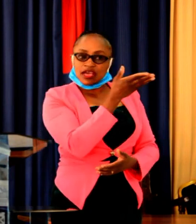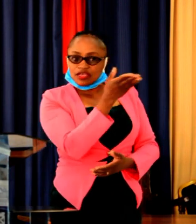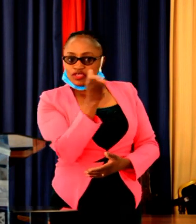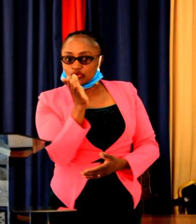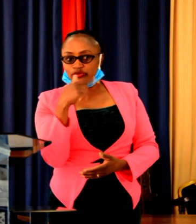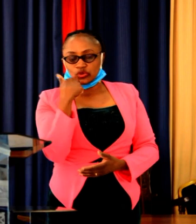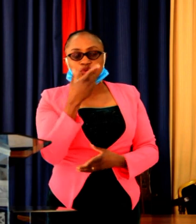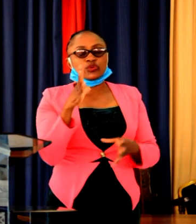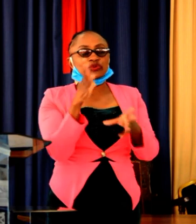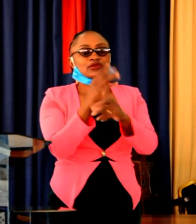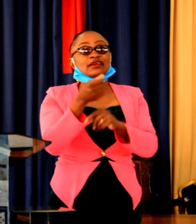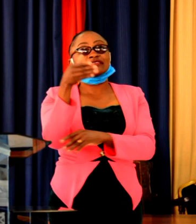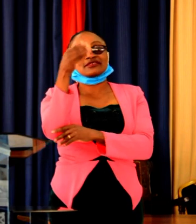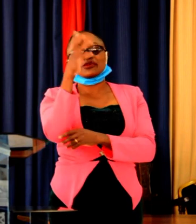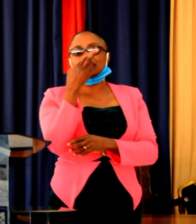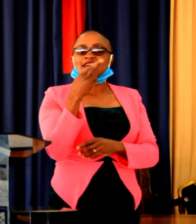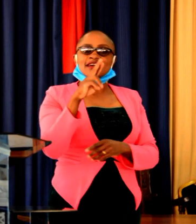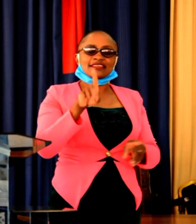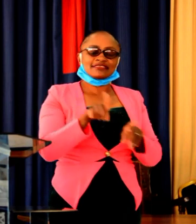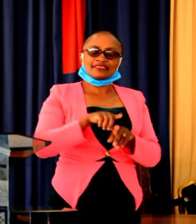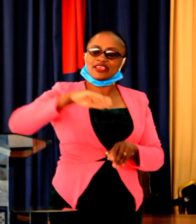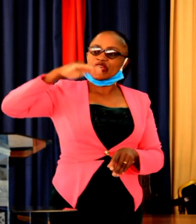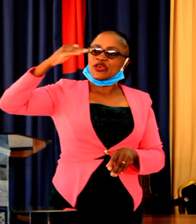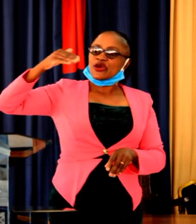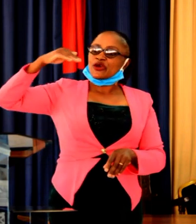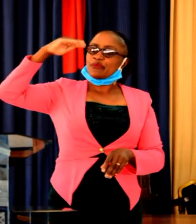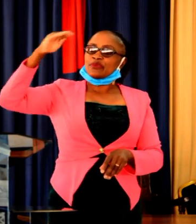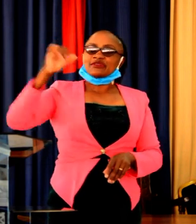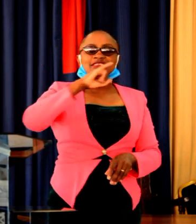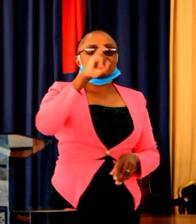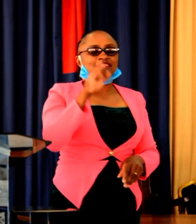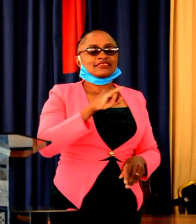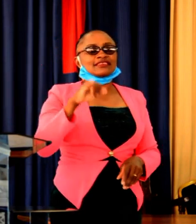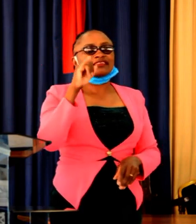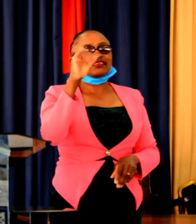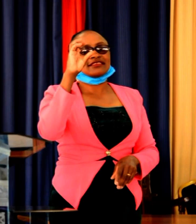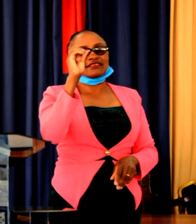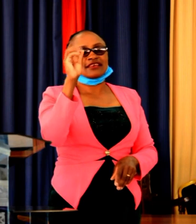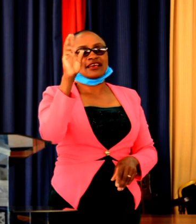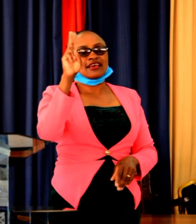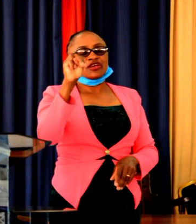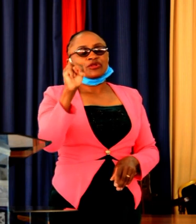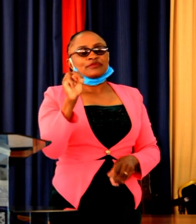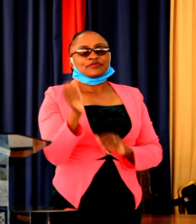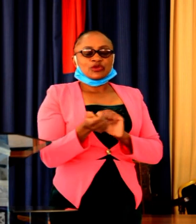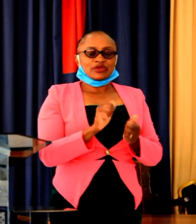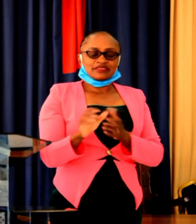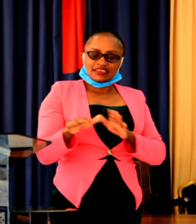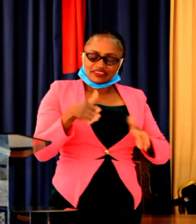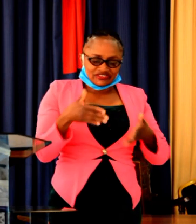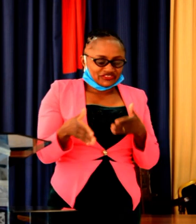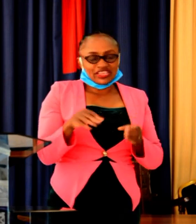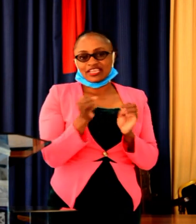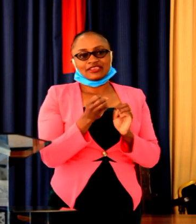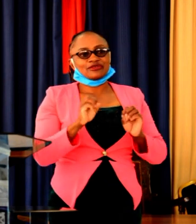Mungu ni kama mlima Zayuni ambao hautikiziki lakini wakaa milele. Those who trust in the Lord, they are like